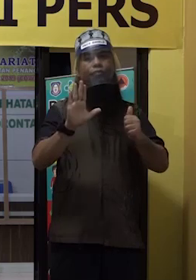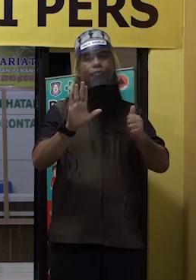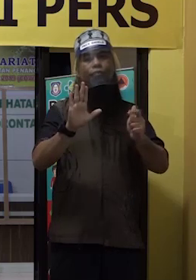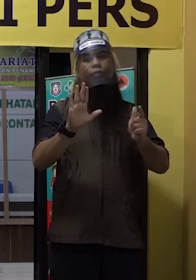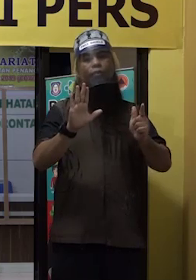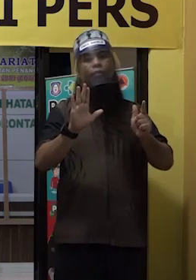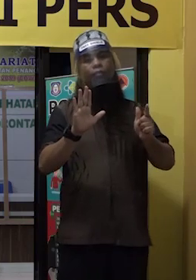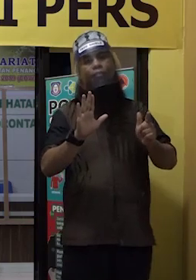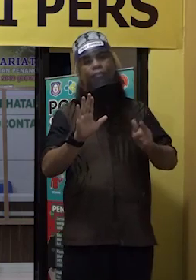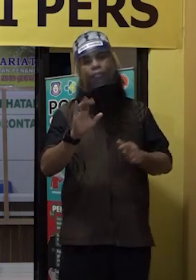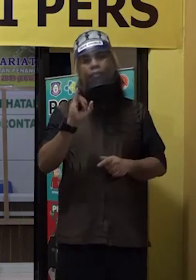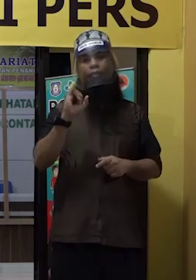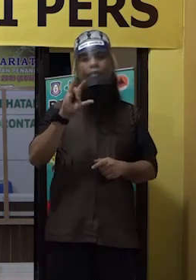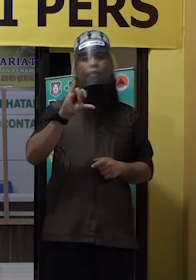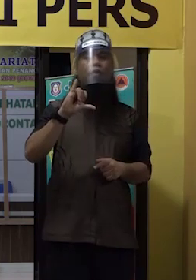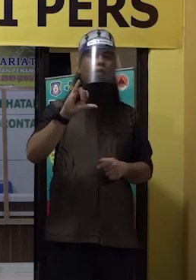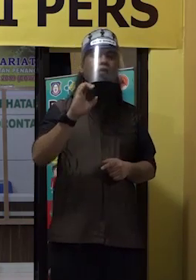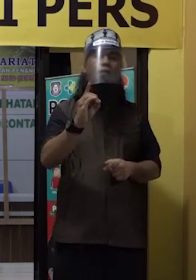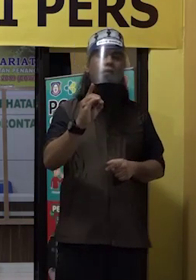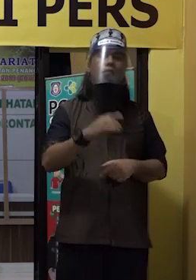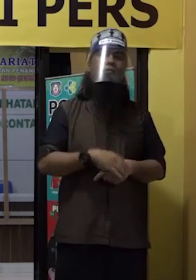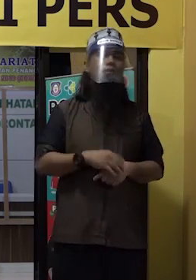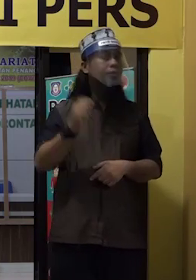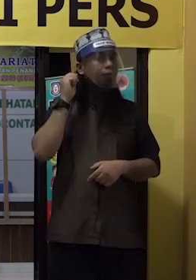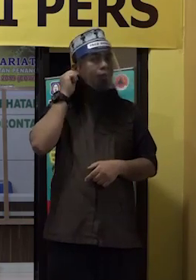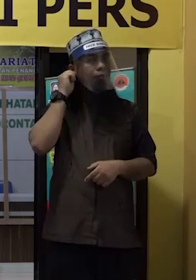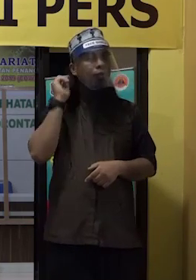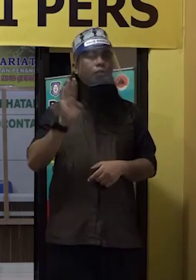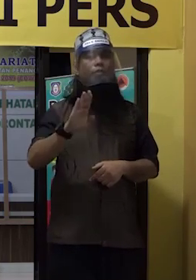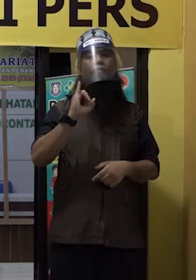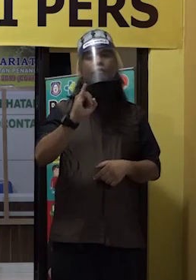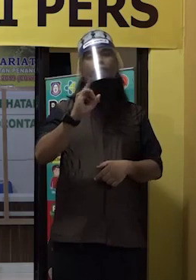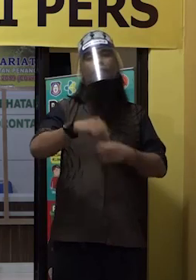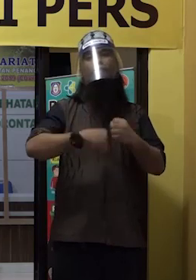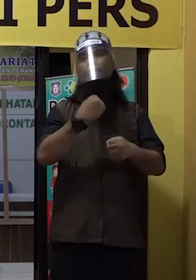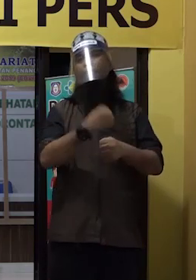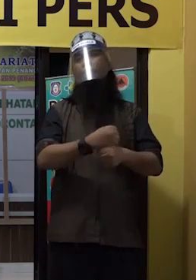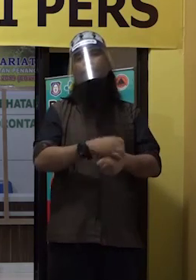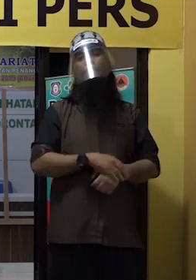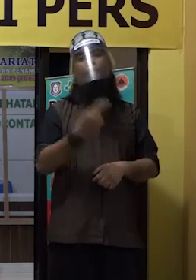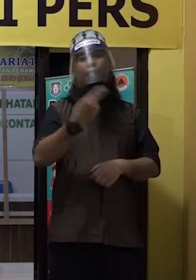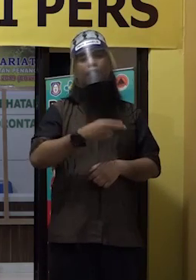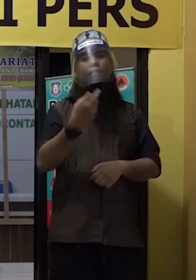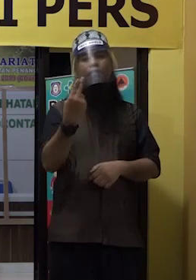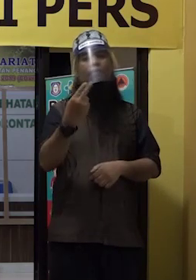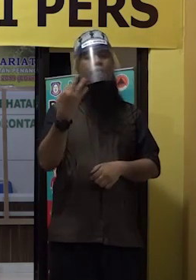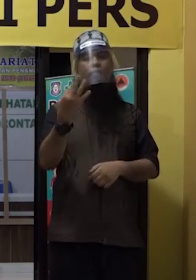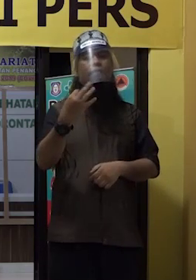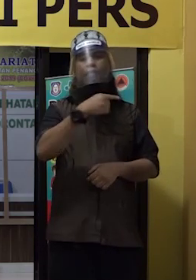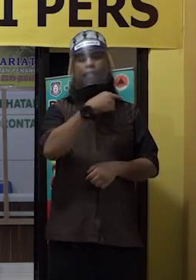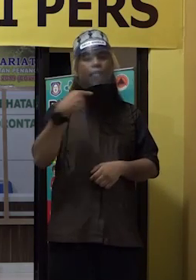207, IED, perempuan 41 tahun, hasil swab kedua dan ketiga PCR-nya